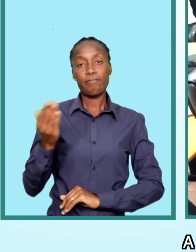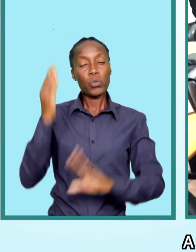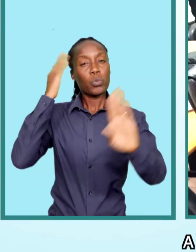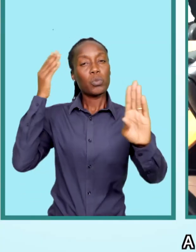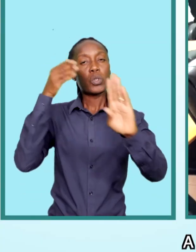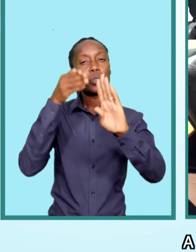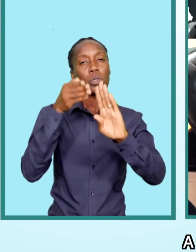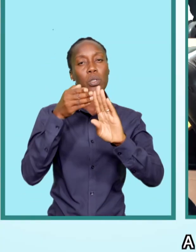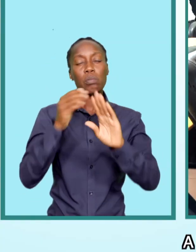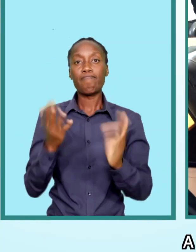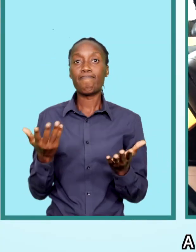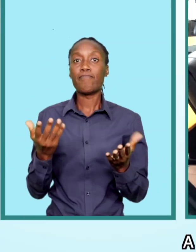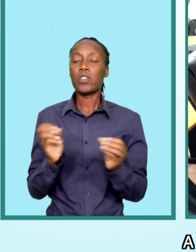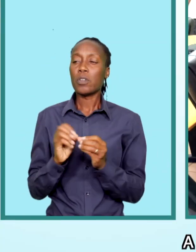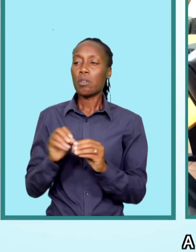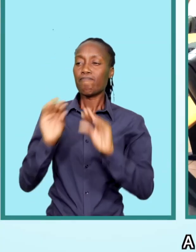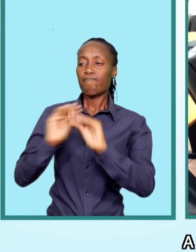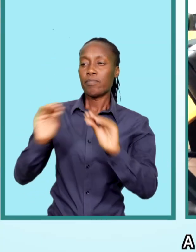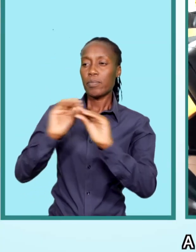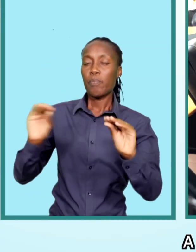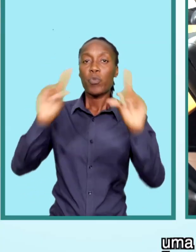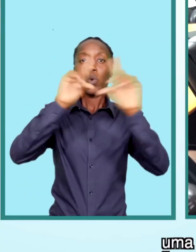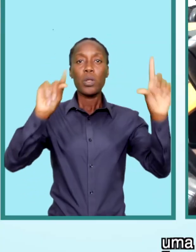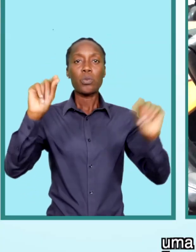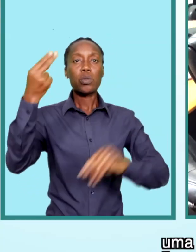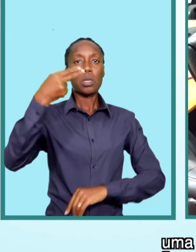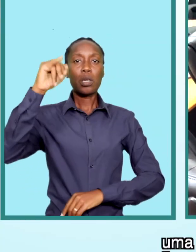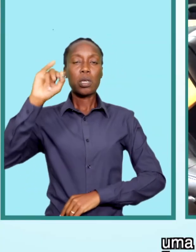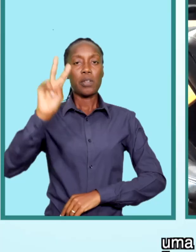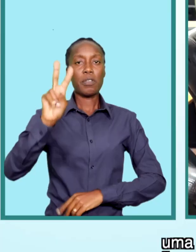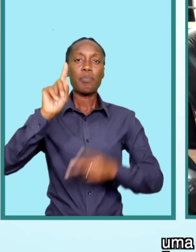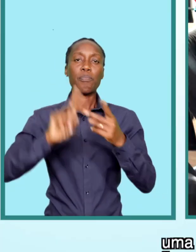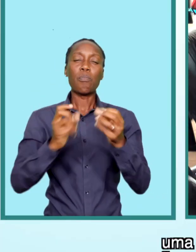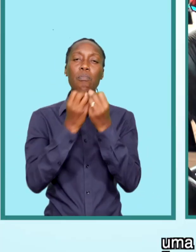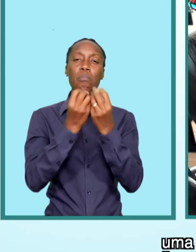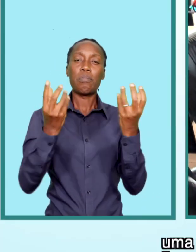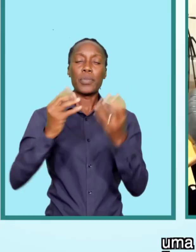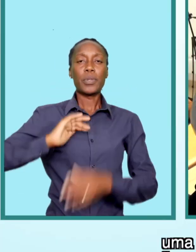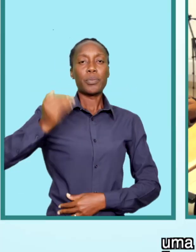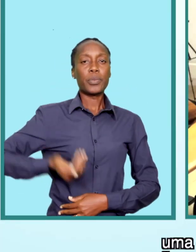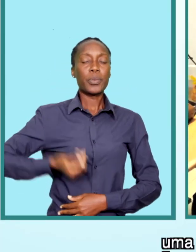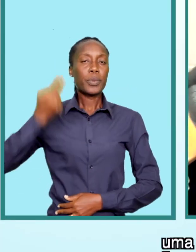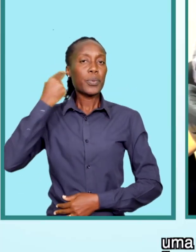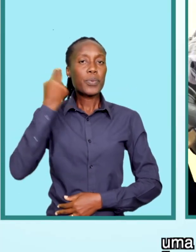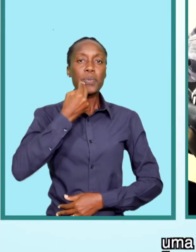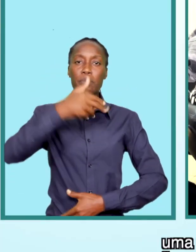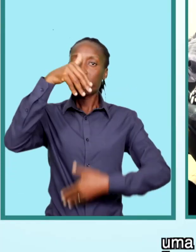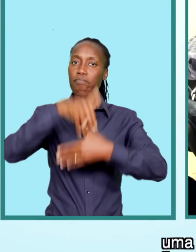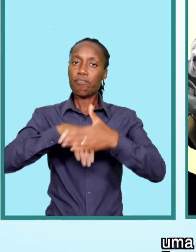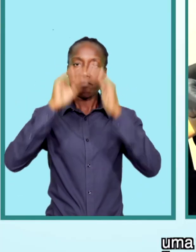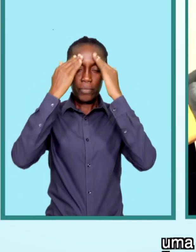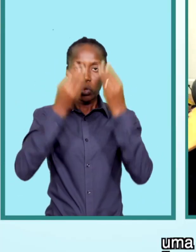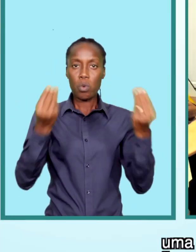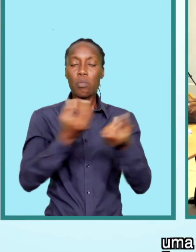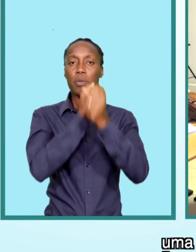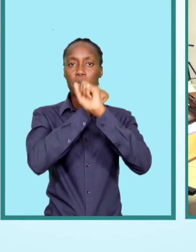objetivo dotá-las de noções básicas sobre o HIV, uma vez que muitas mulheres surdas ainda não sabem como se